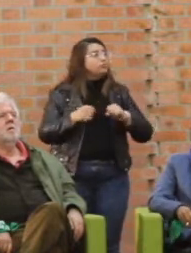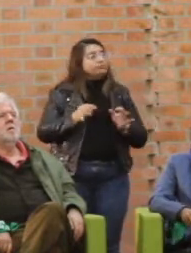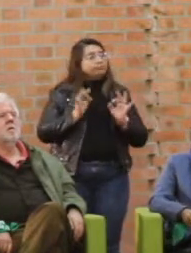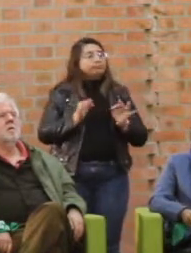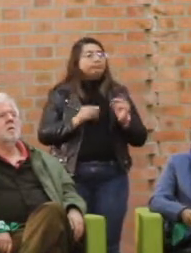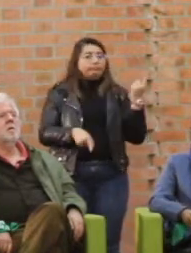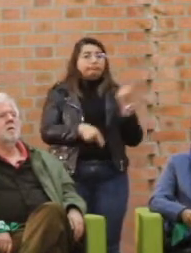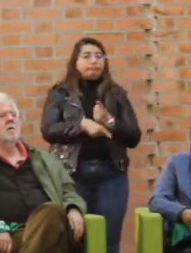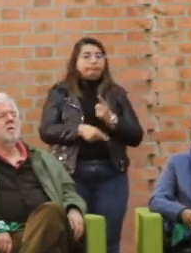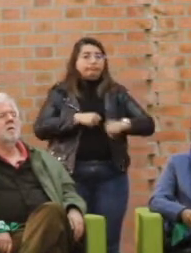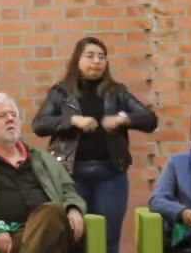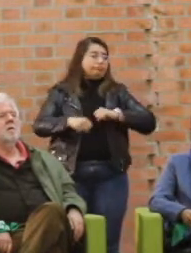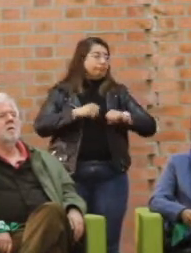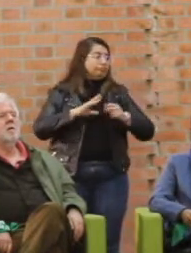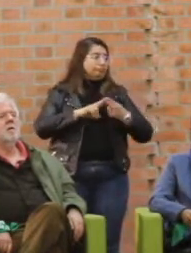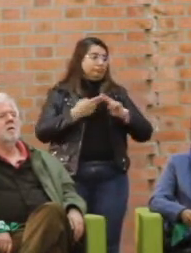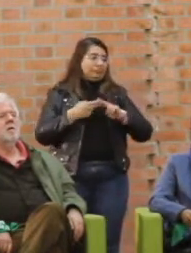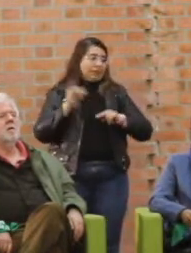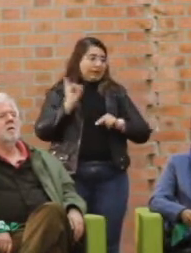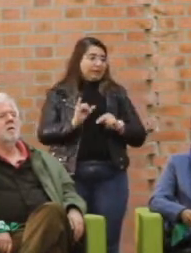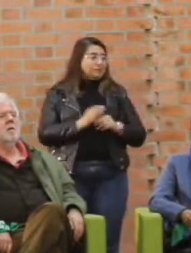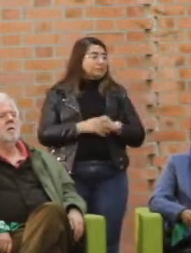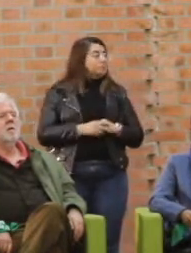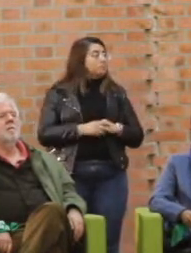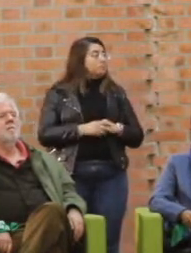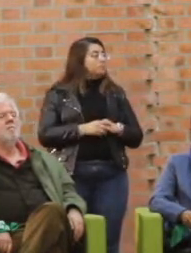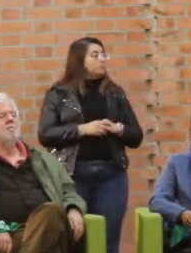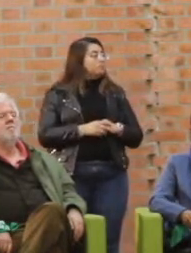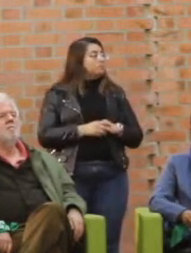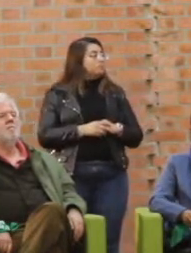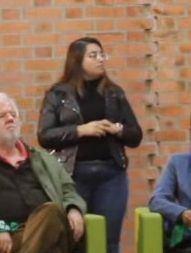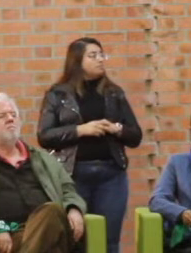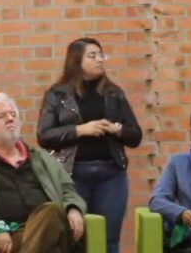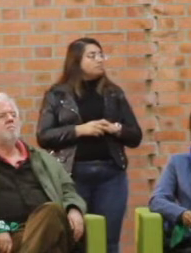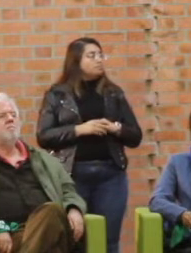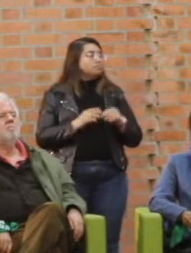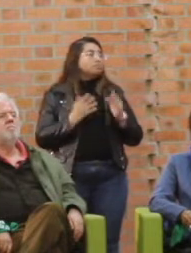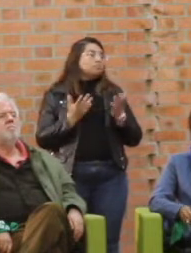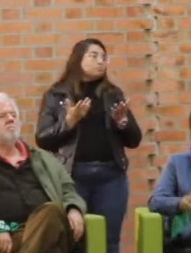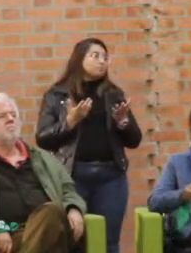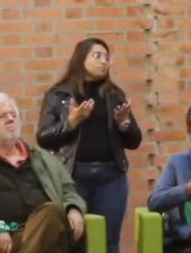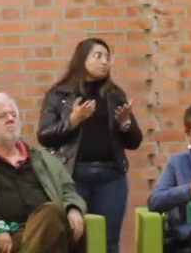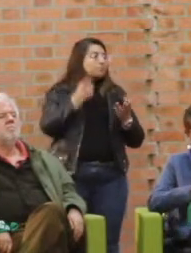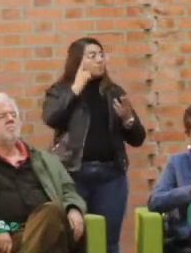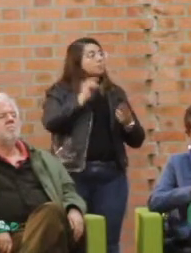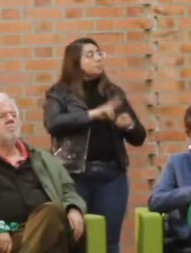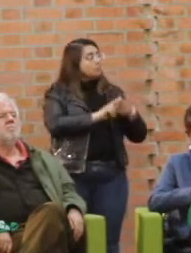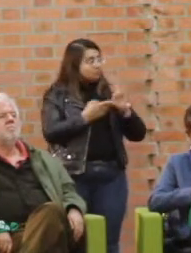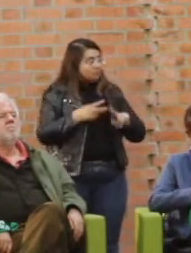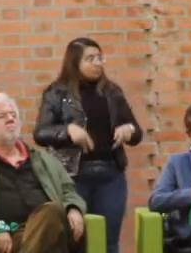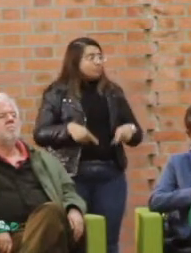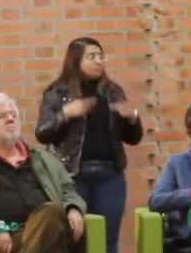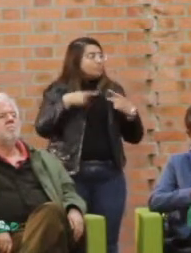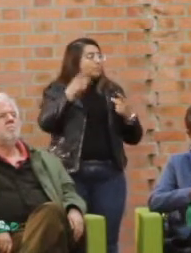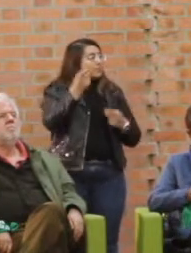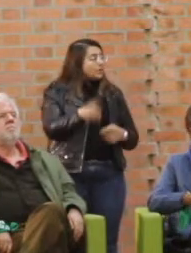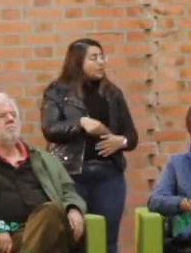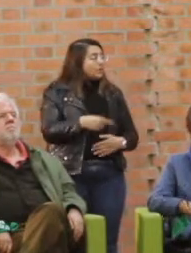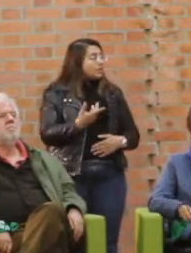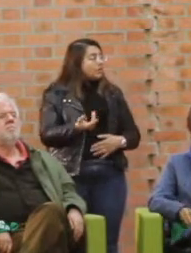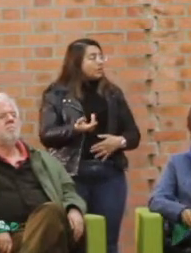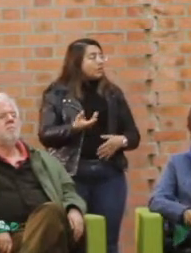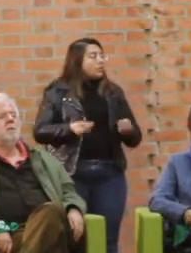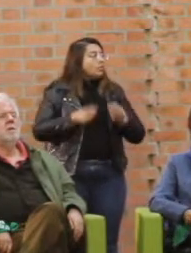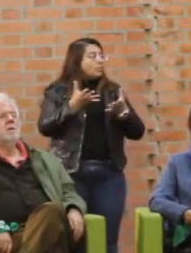permiten legitimar ese fallo no yo pensaría que eso por ahí pero también como que me gustaría traer